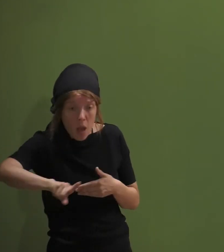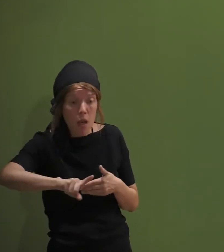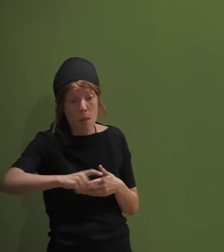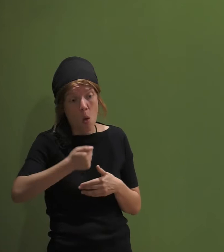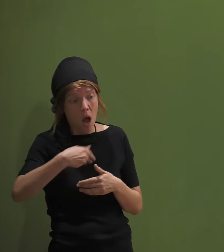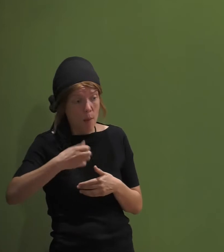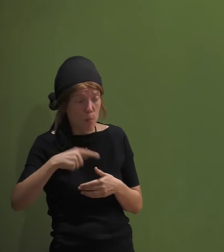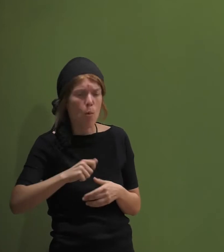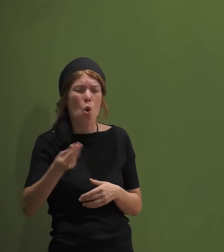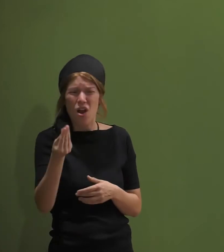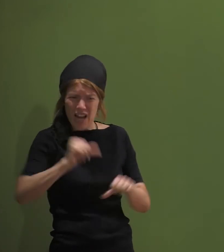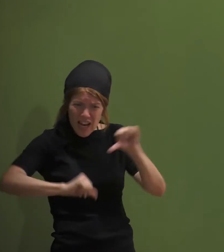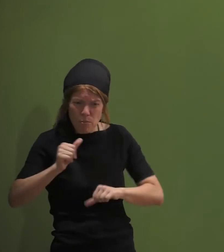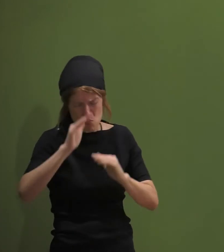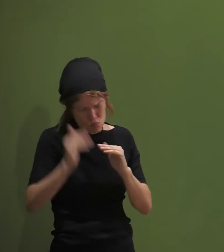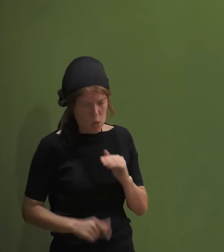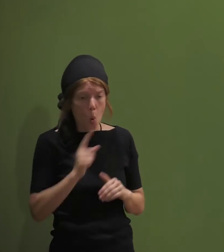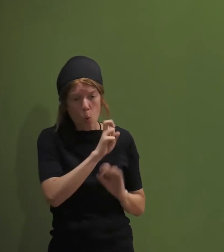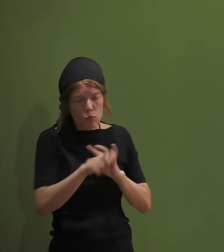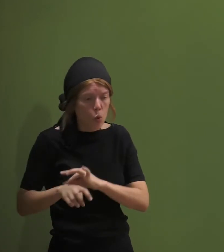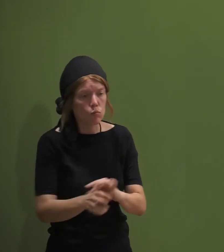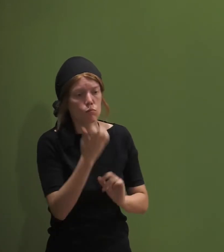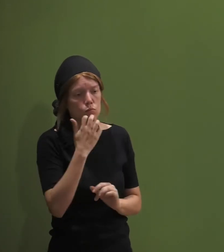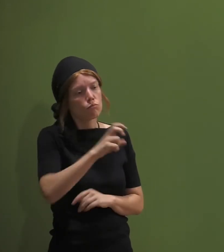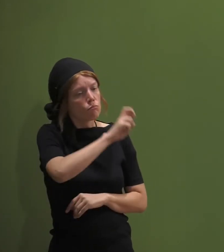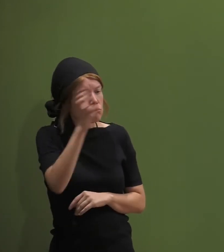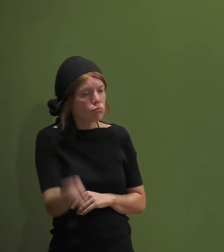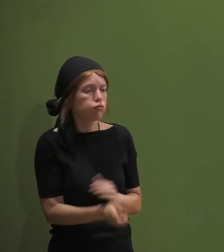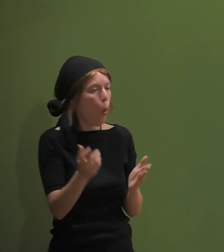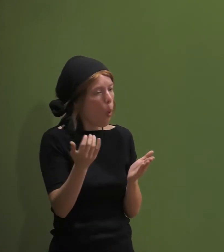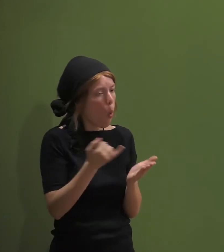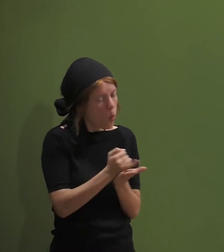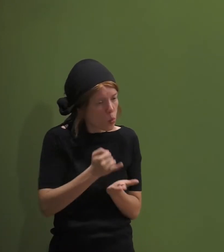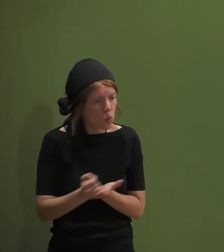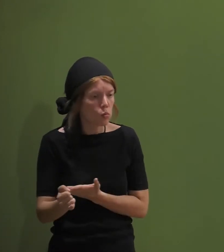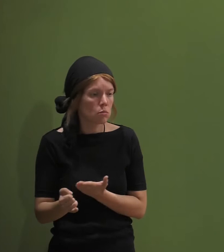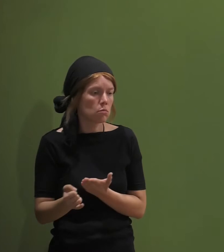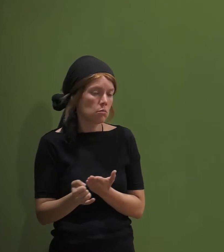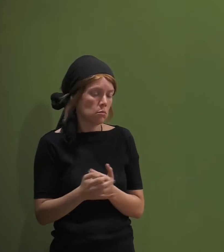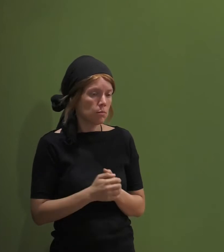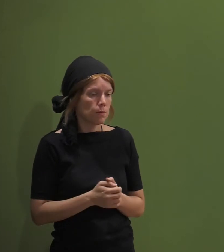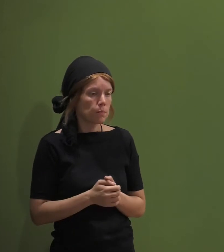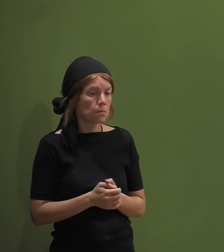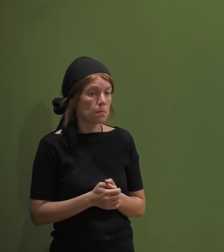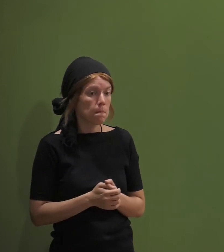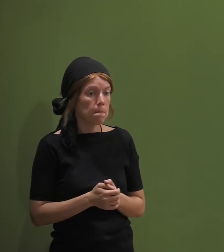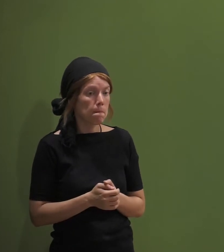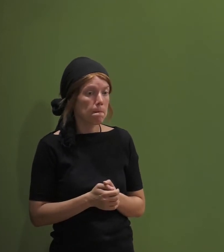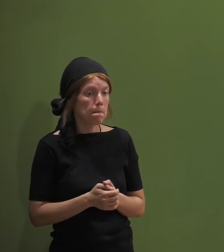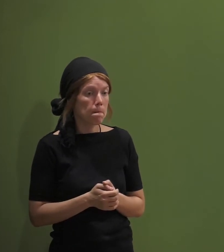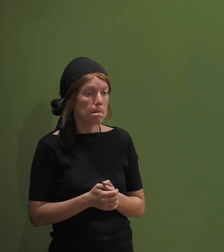de abonos y pesticidas. Otras orientaciones, como la diversificación de los cultivos en una explotación agrícola, pueden actuar